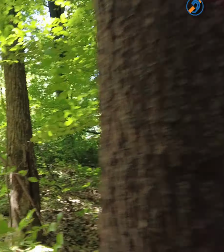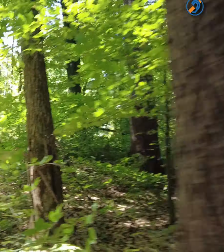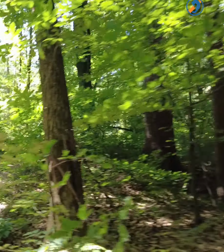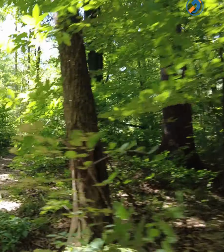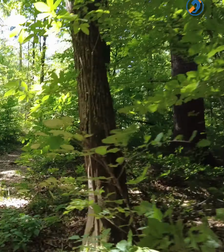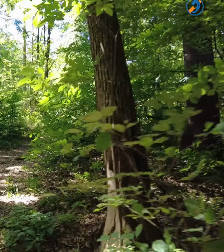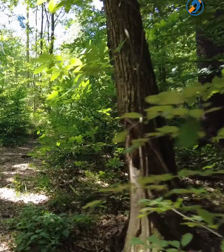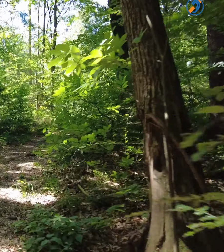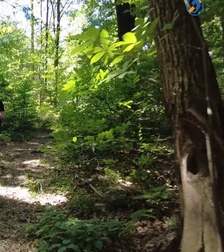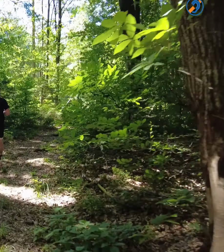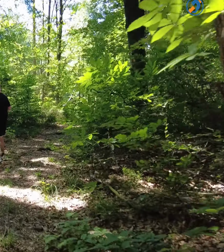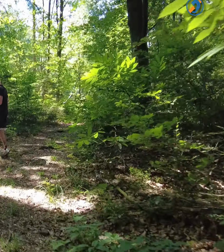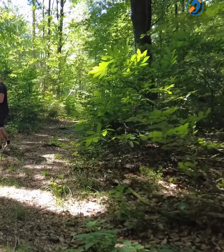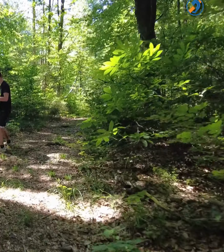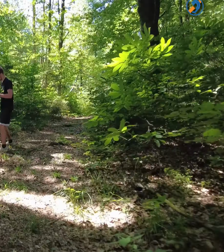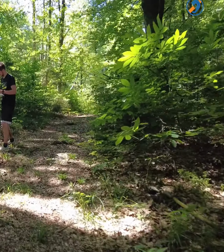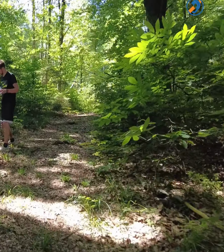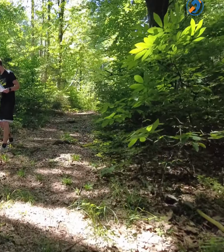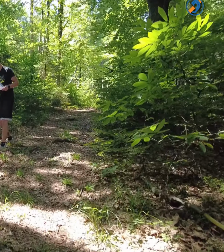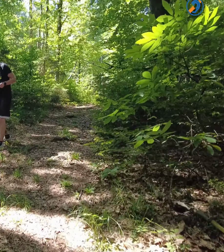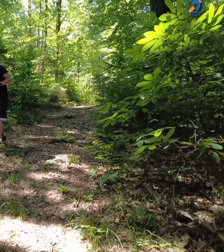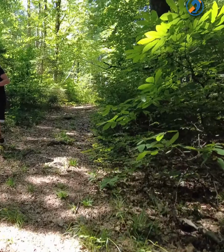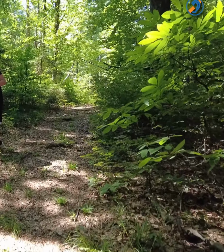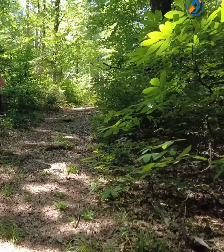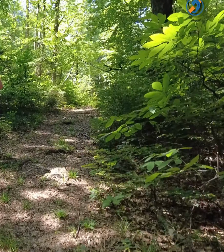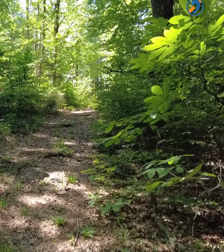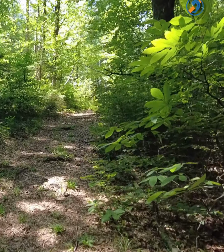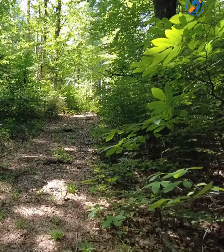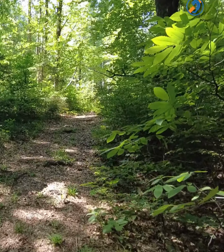Your name to call,